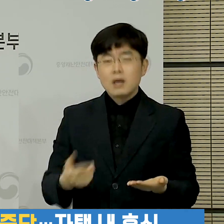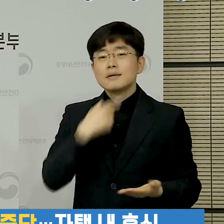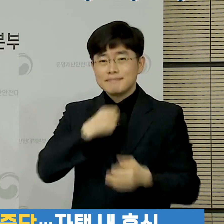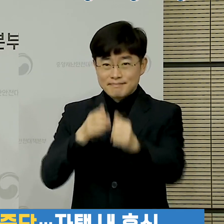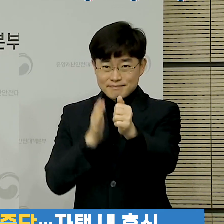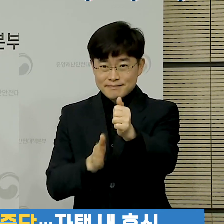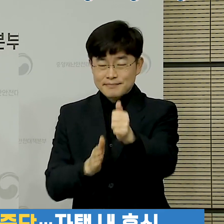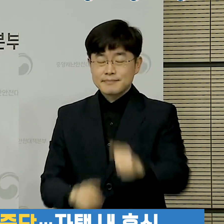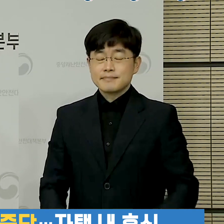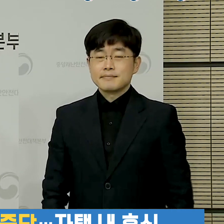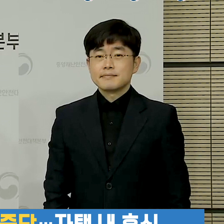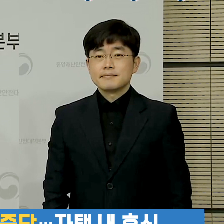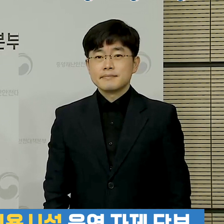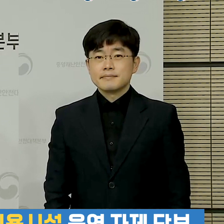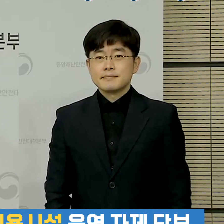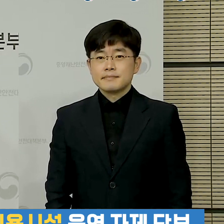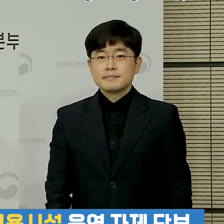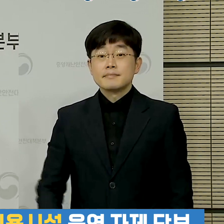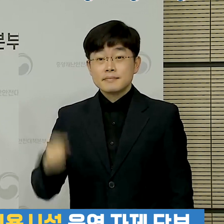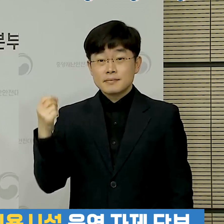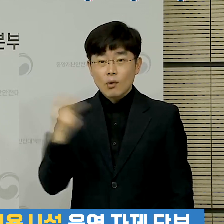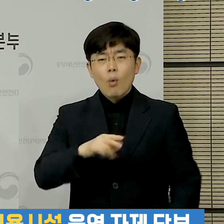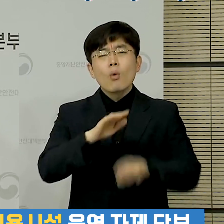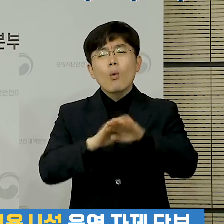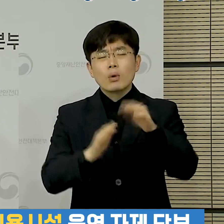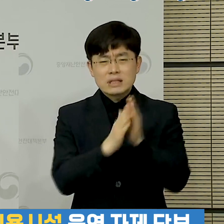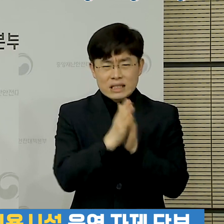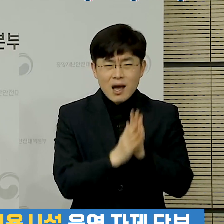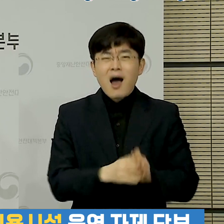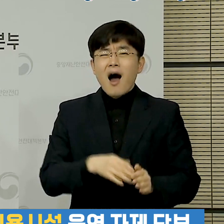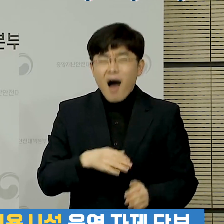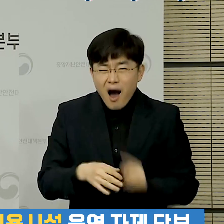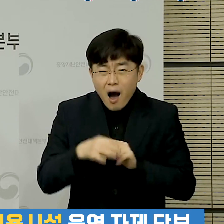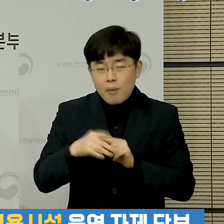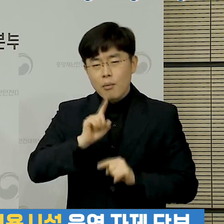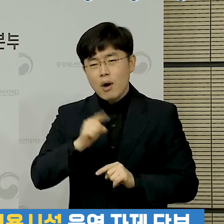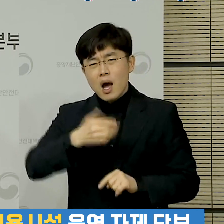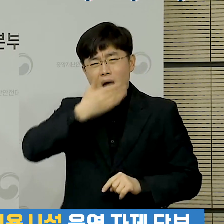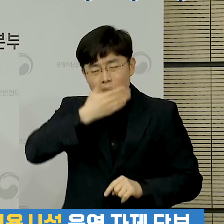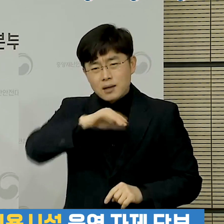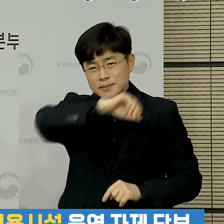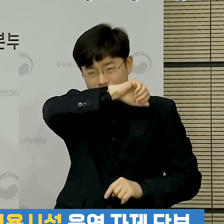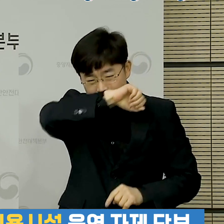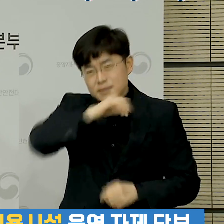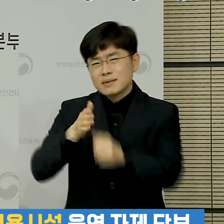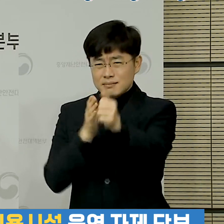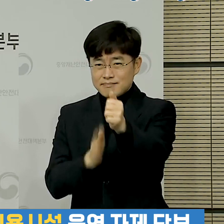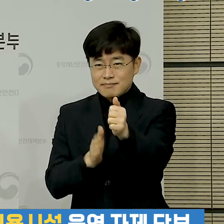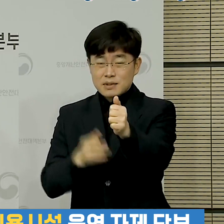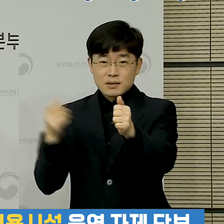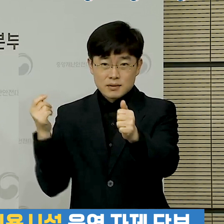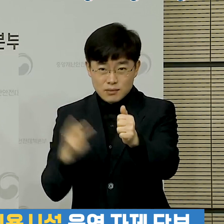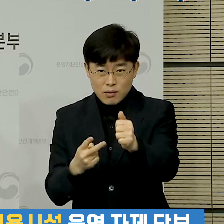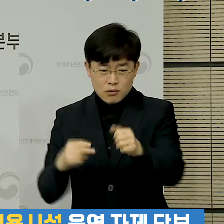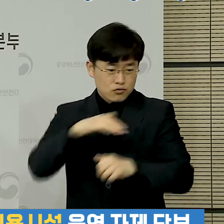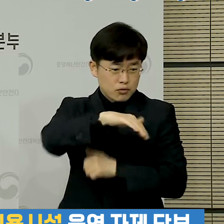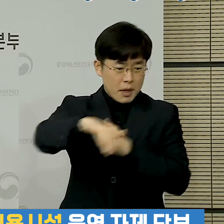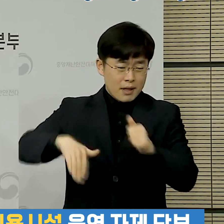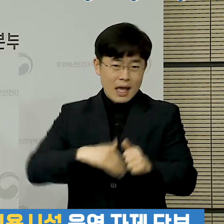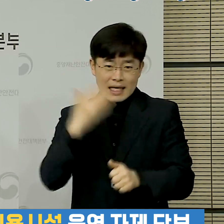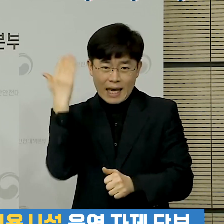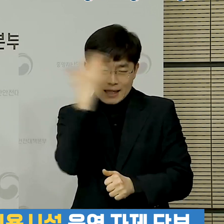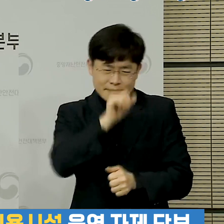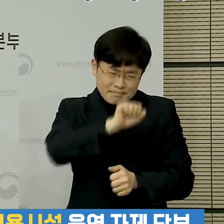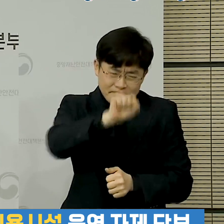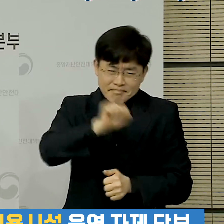휴식을 취해 주시기 바랍니다. 더불어 손 씻기, 기침 예절 등 개인 위생 수칙을 준수하면서 매일 주변 환경을